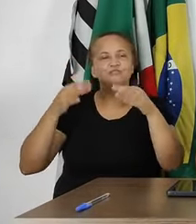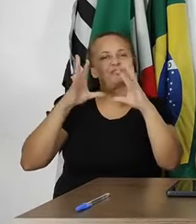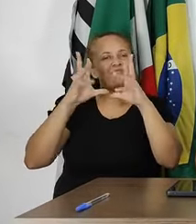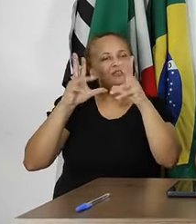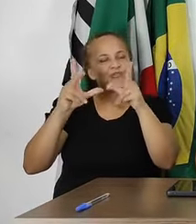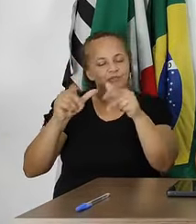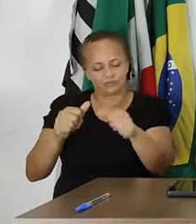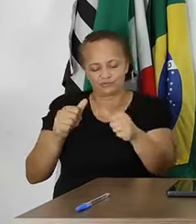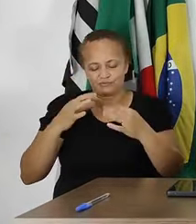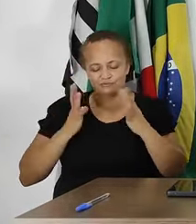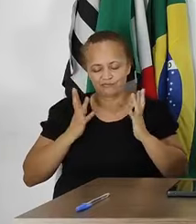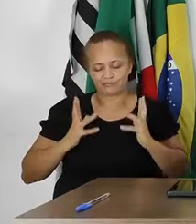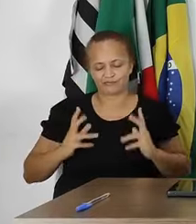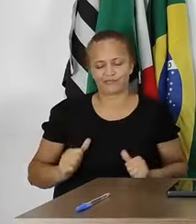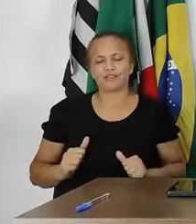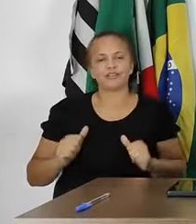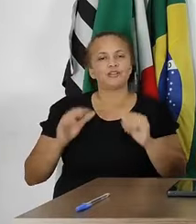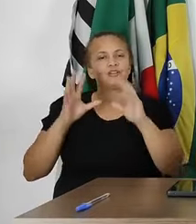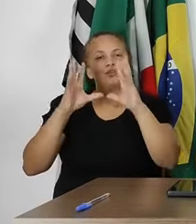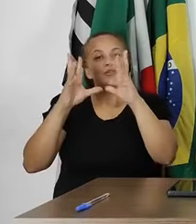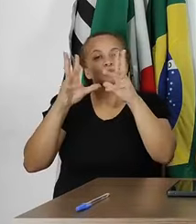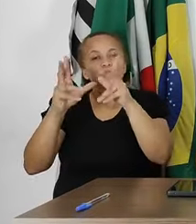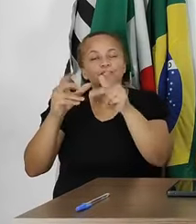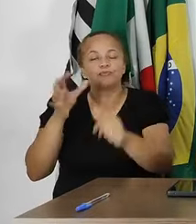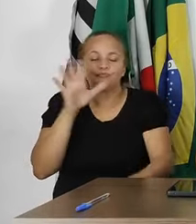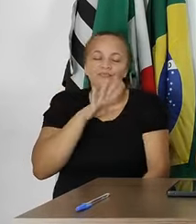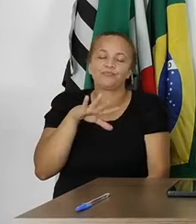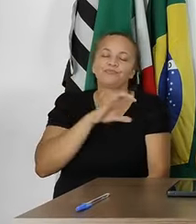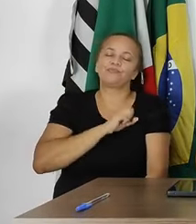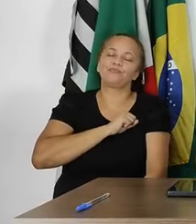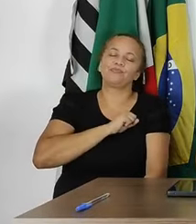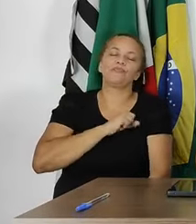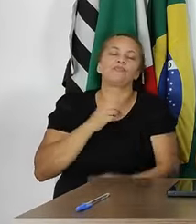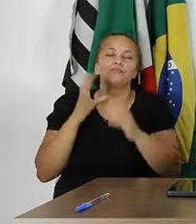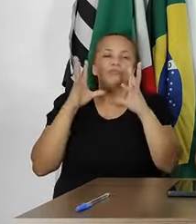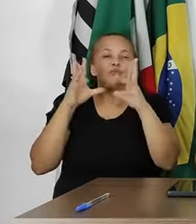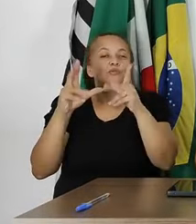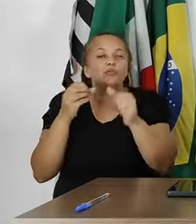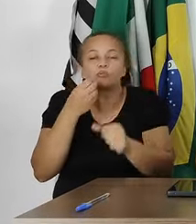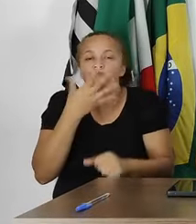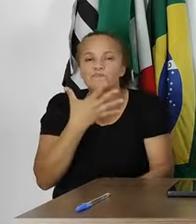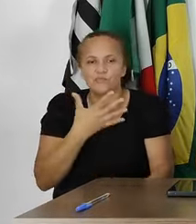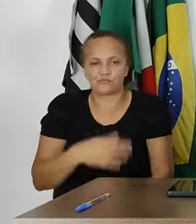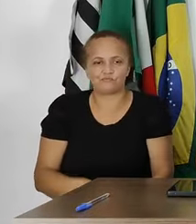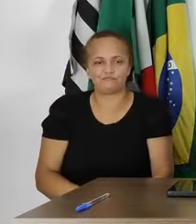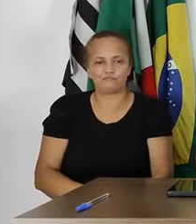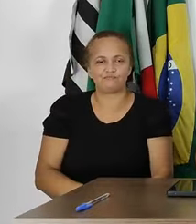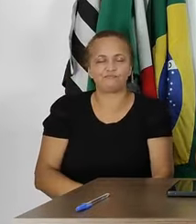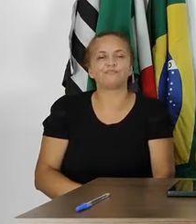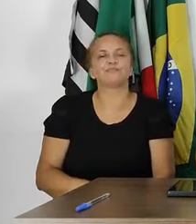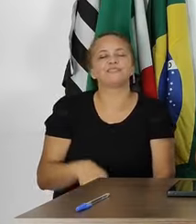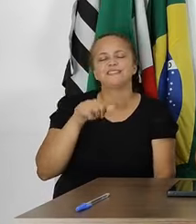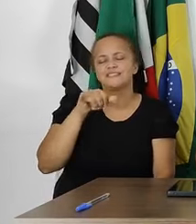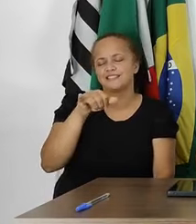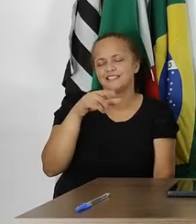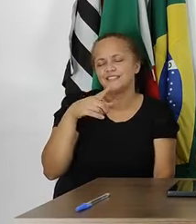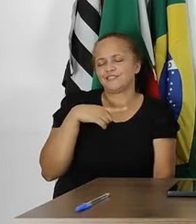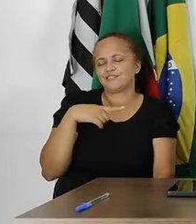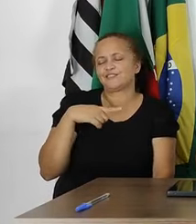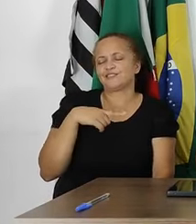que é amável, tudo que é de boa fama, se alguma virtude há, e se algum